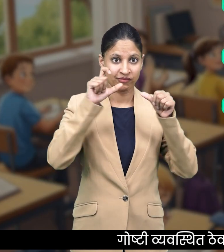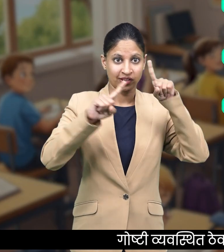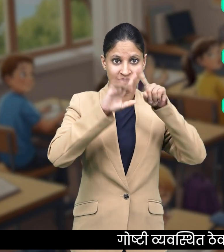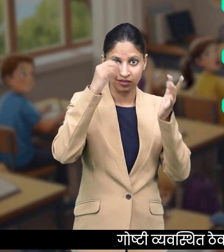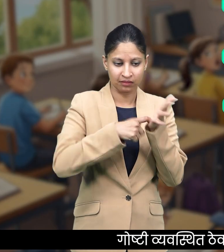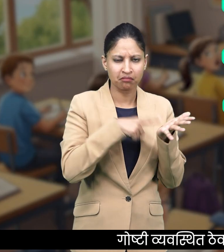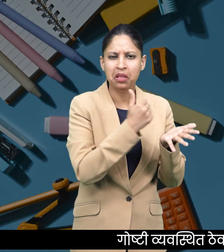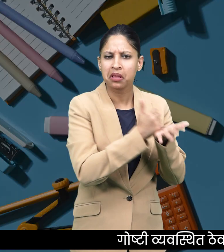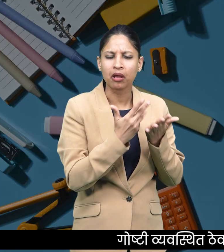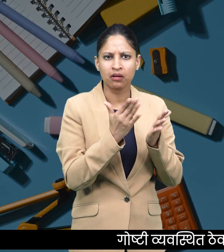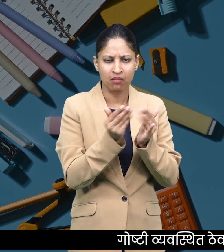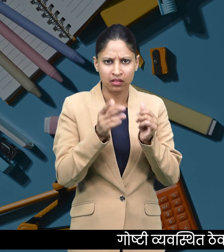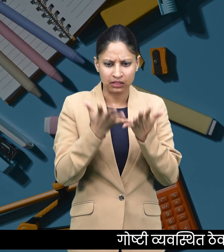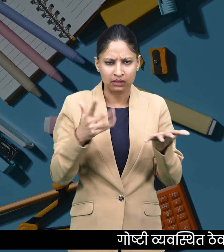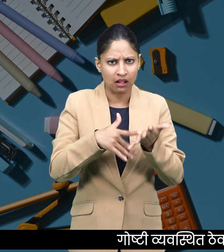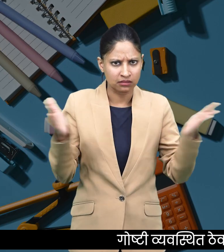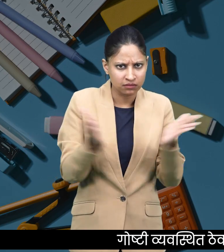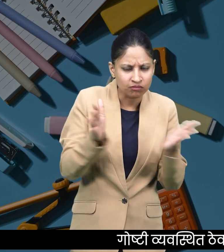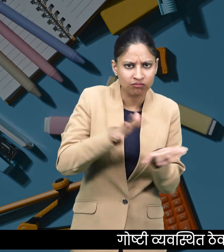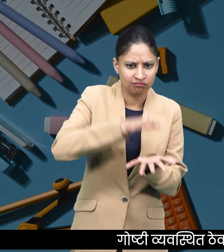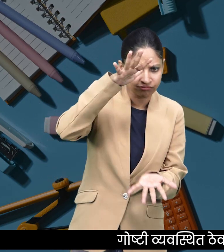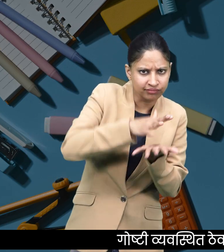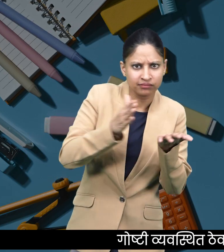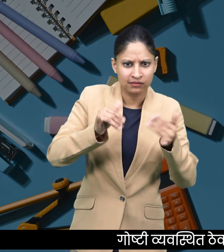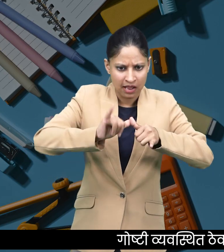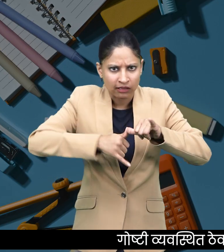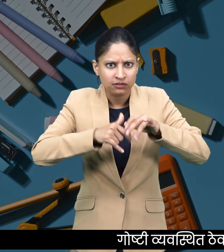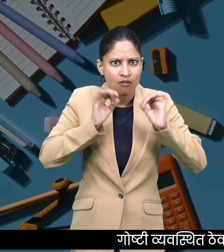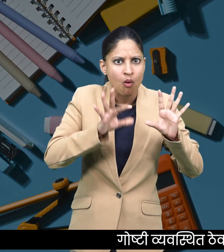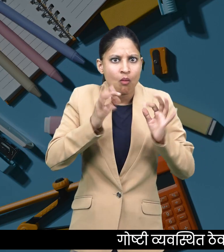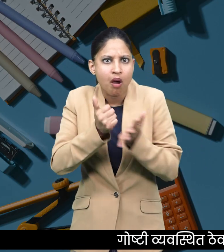गोष्टी व्यवस्थित ठेवण्यास घटक आपल्याला मदत करतात.